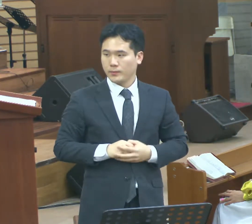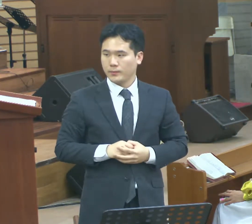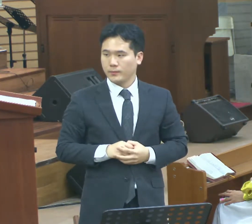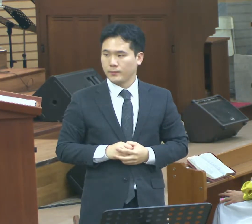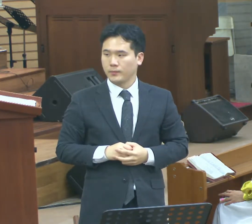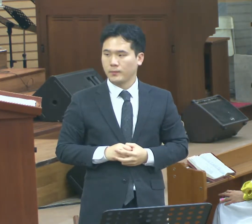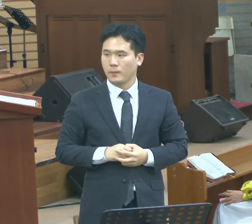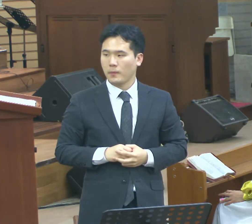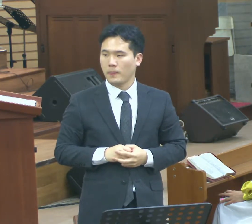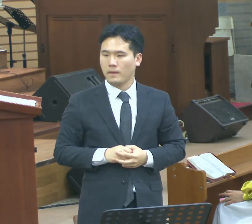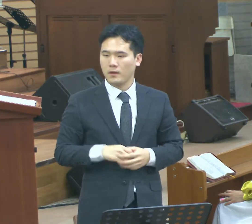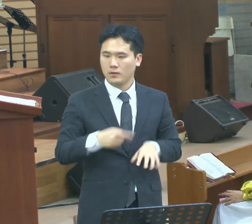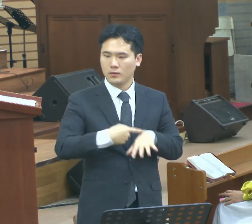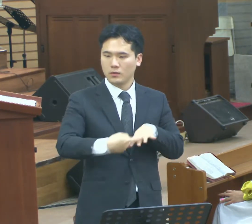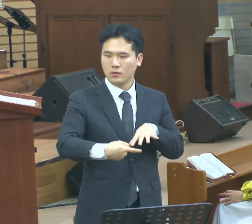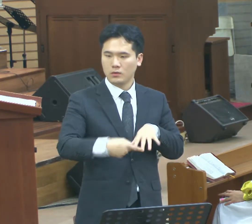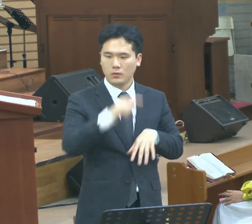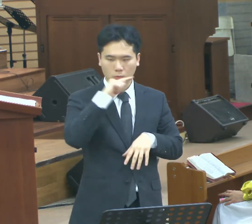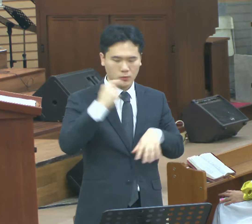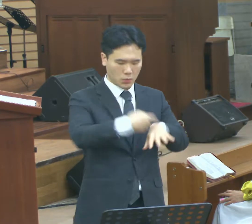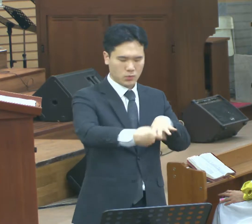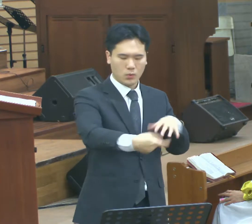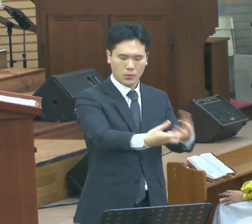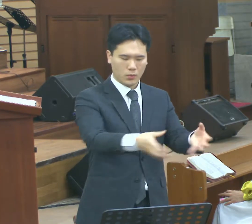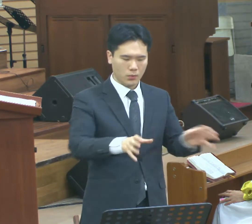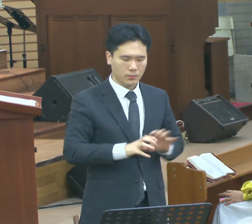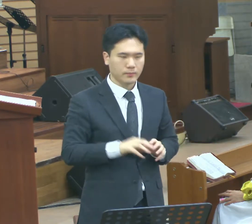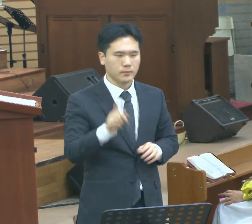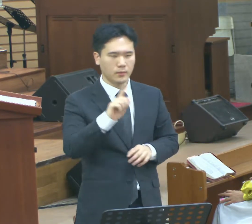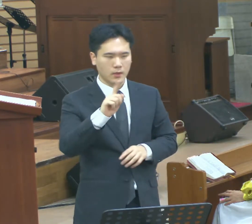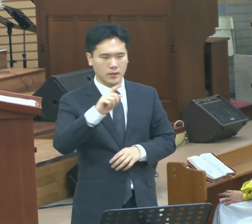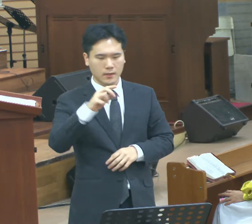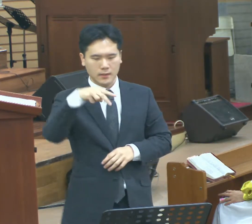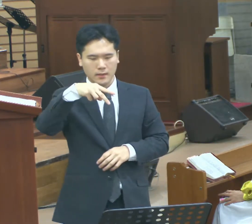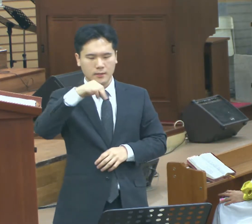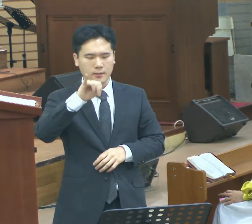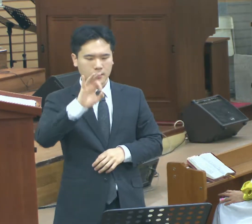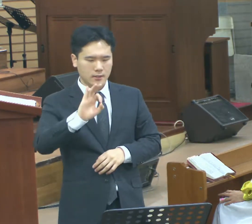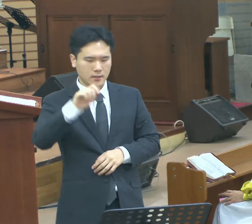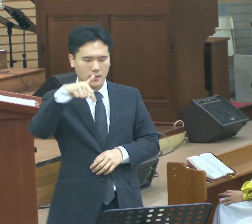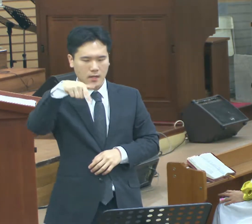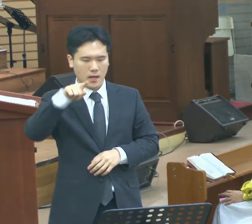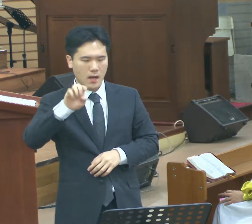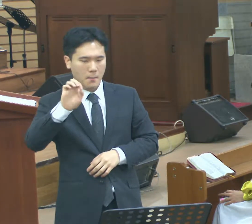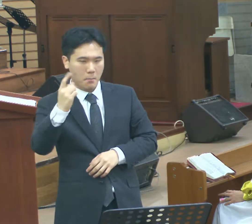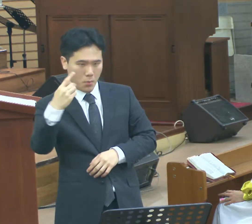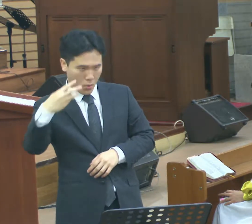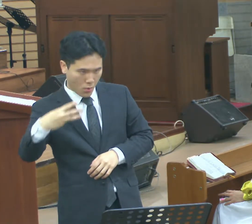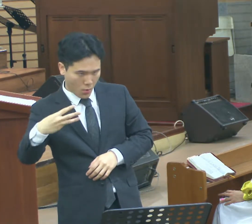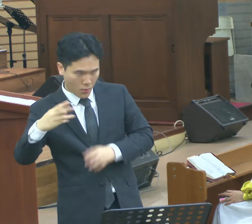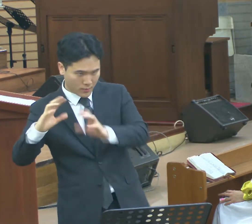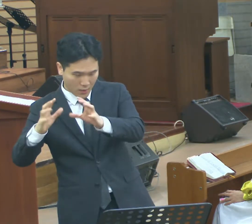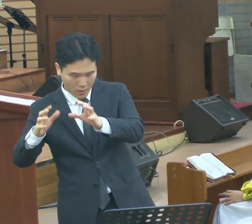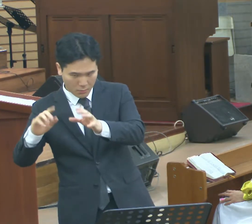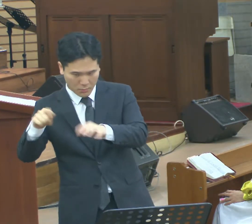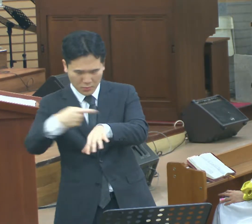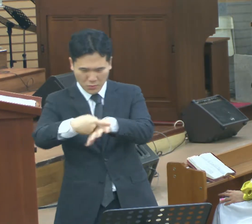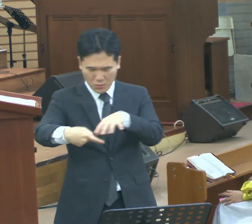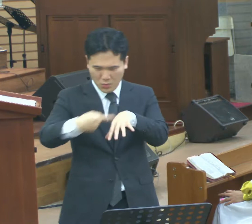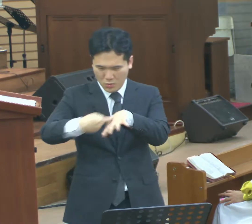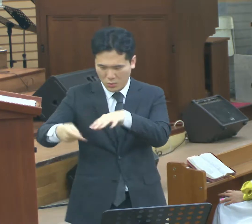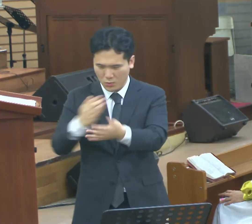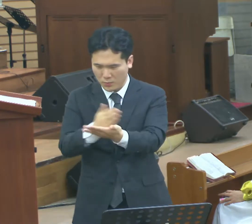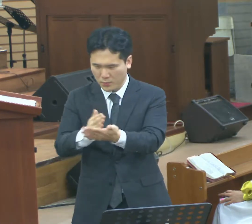한 족속인데 나라들 보면 싱가포르도 족속들이 많더라고요. 여러 나라들이 이렇게 족속들이 많아요.